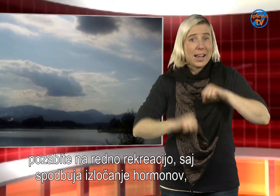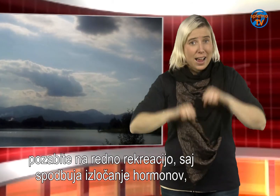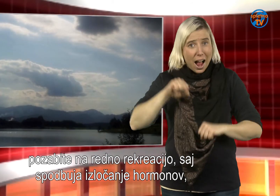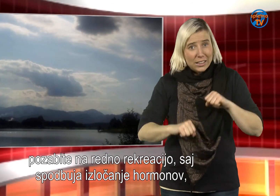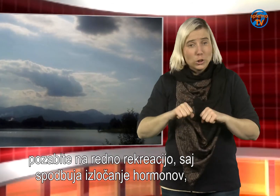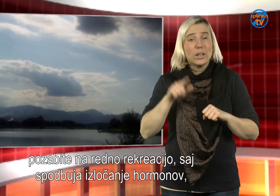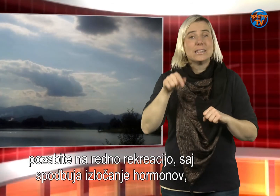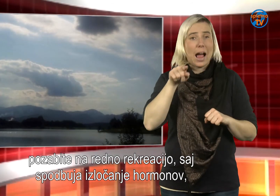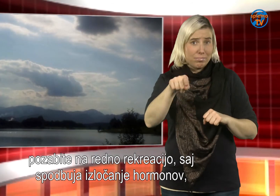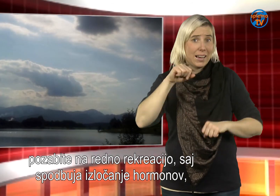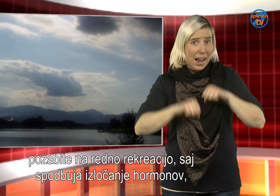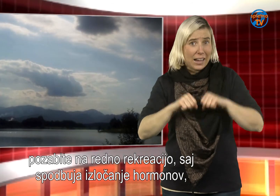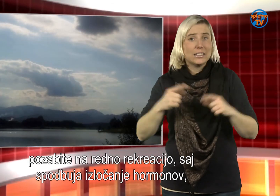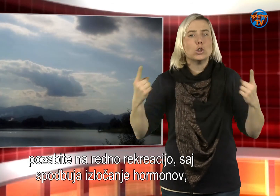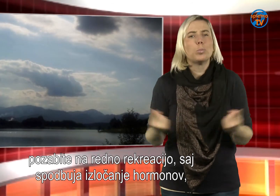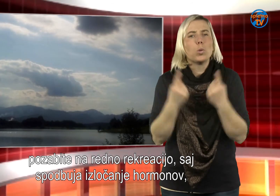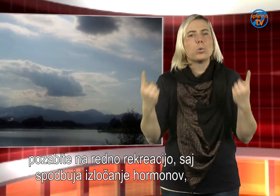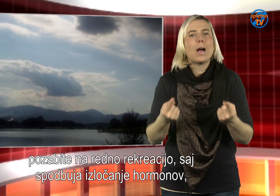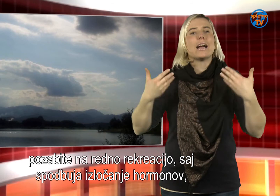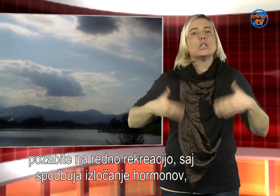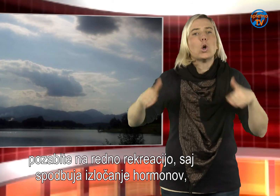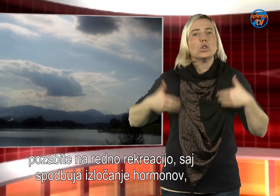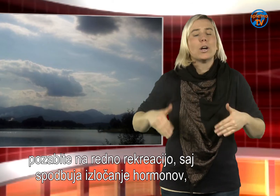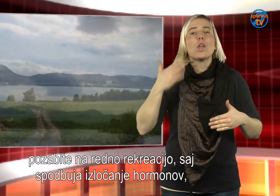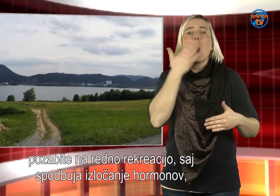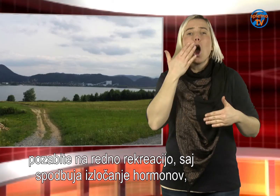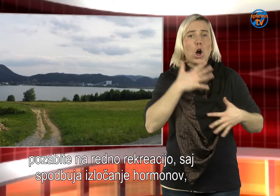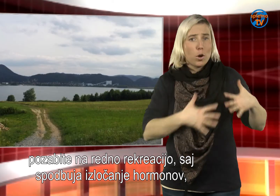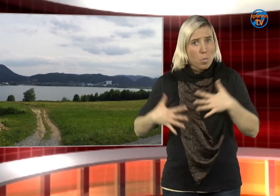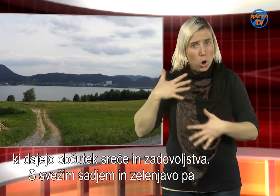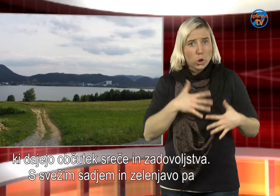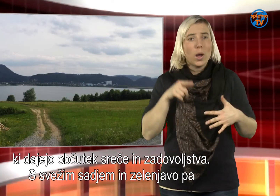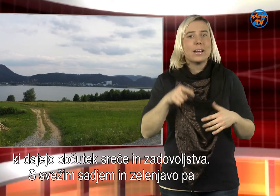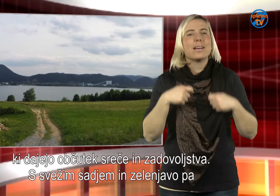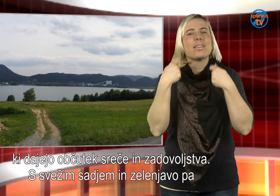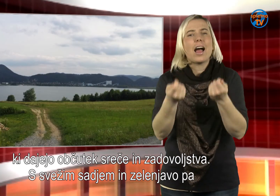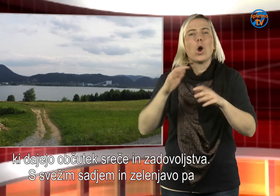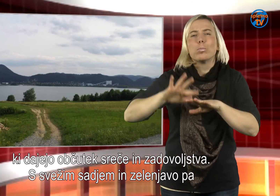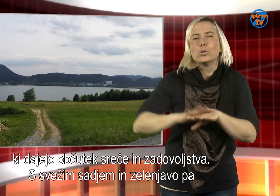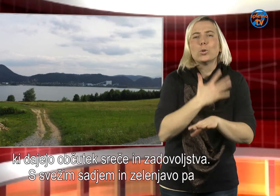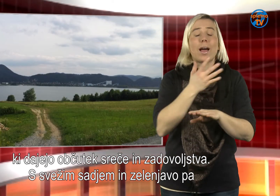spodbuja izločanje hormonov, ki dajejo občutek sreče in zadovoljstva.